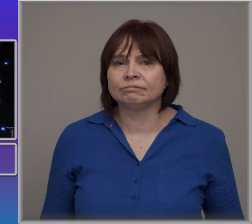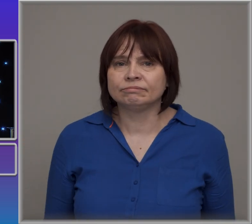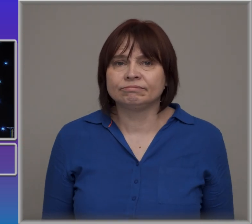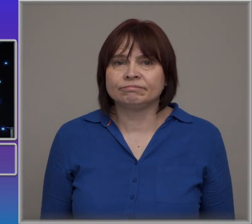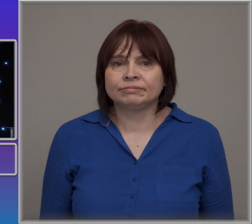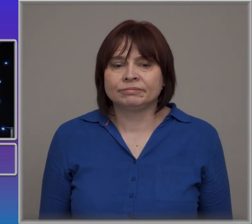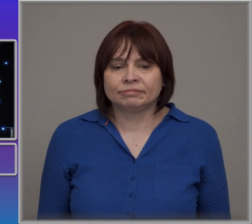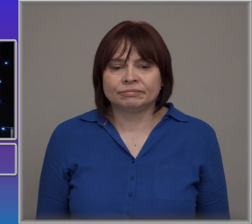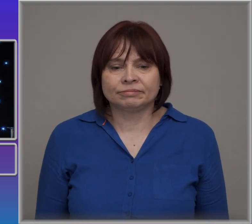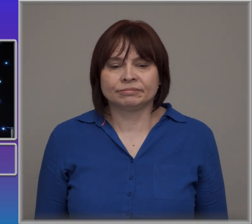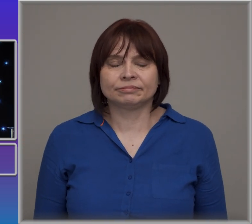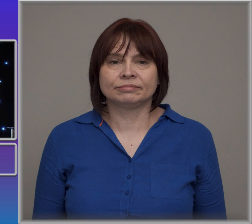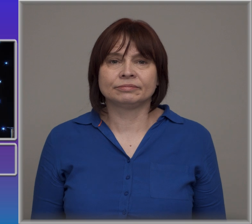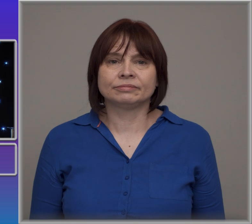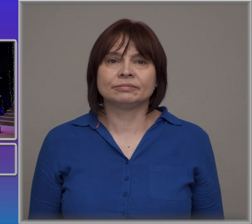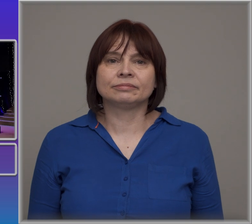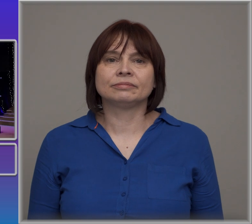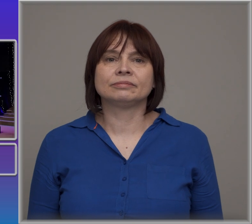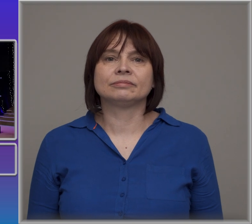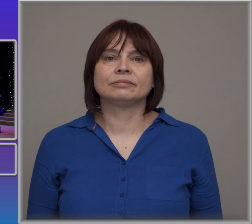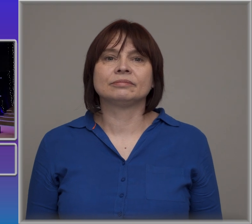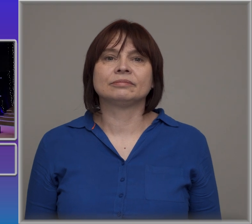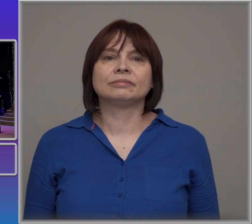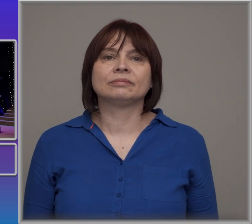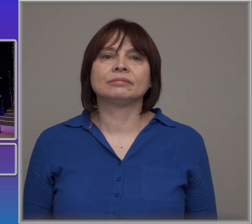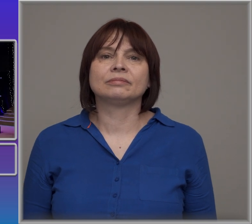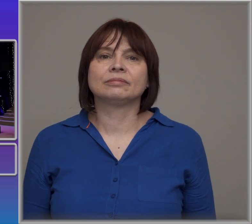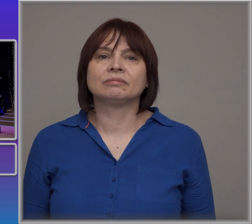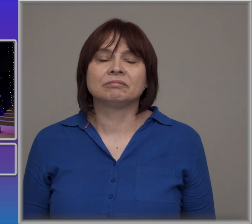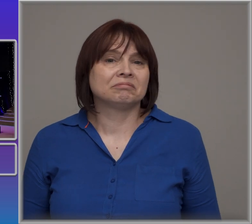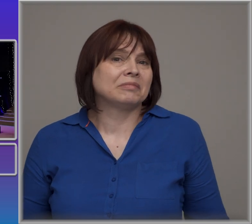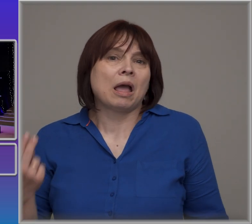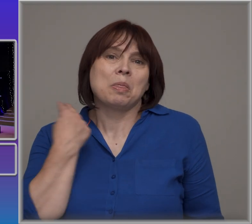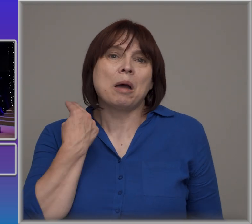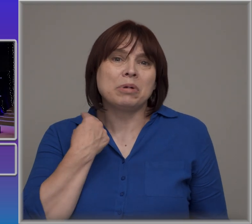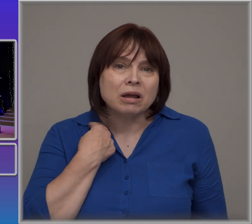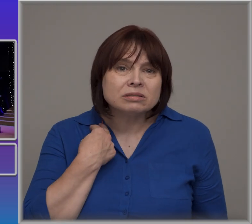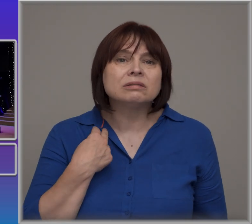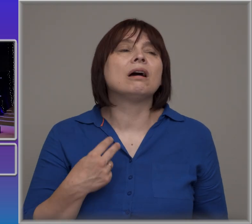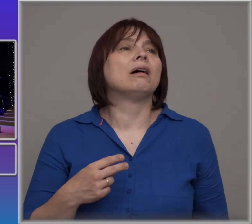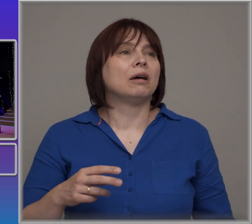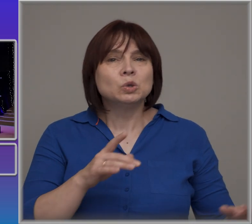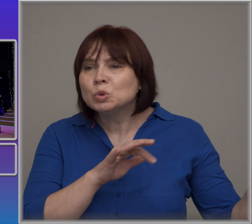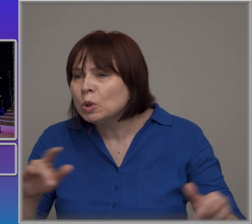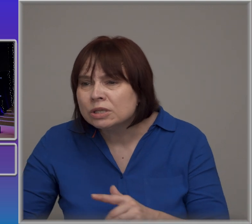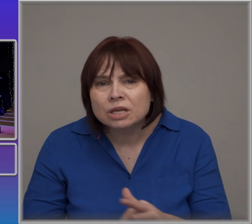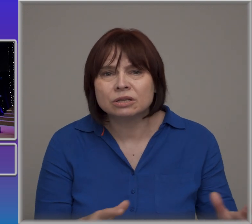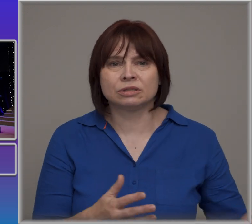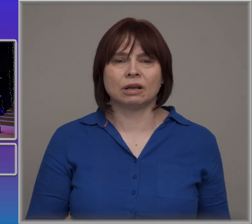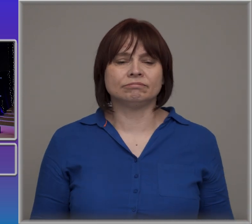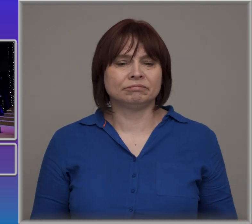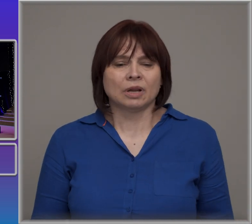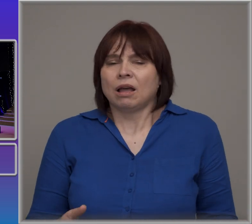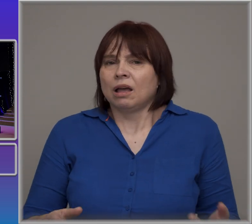давайте восьмой слайд откройте, пожалуйста, очень быстро. Это те тексты, если вам будет интересно, где встречается